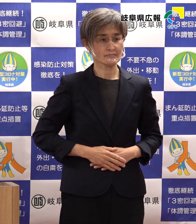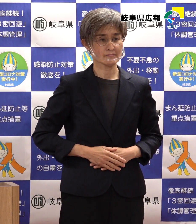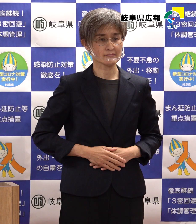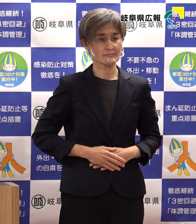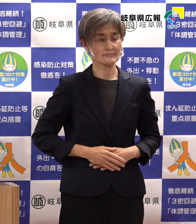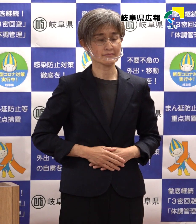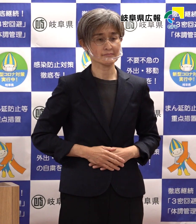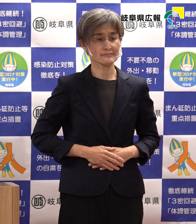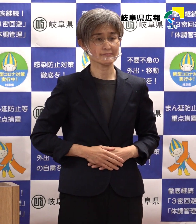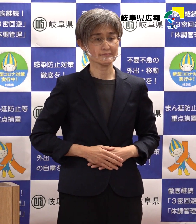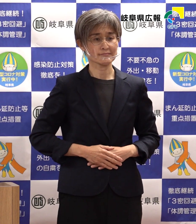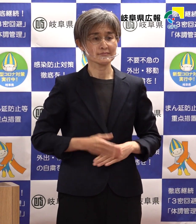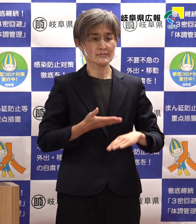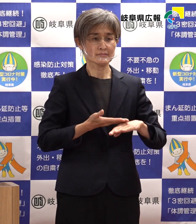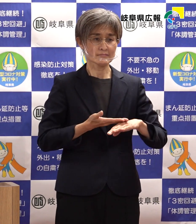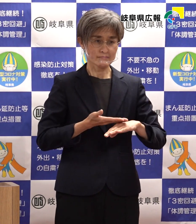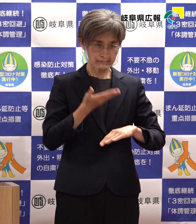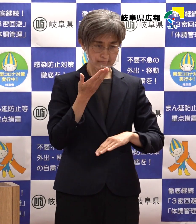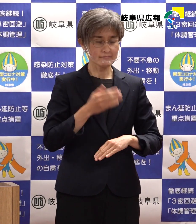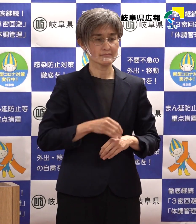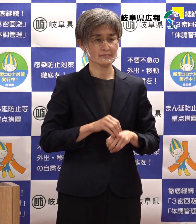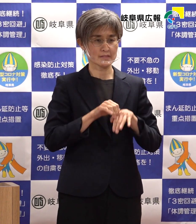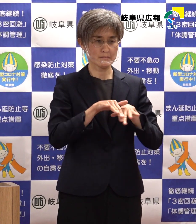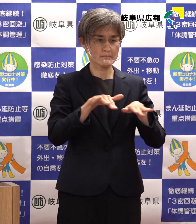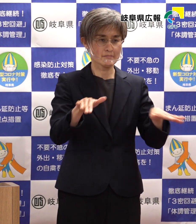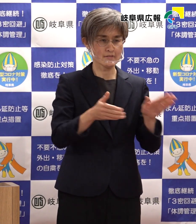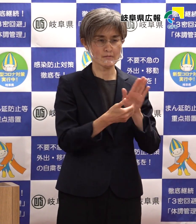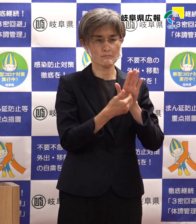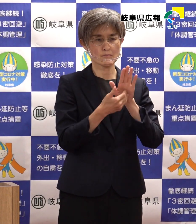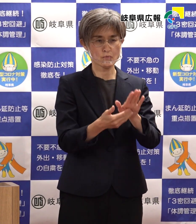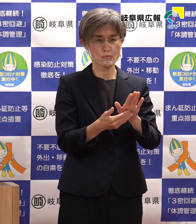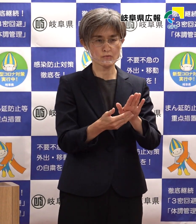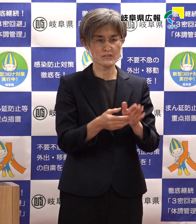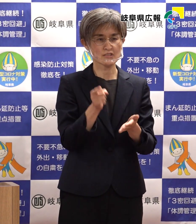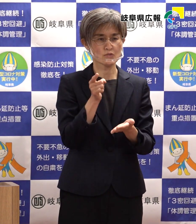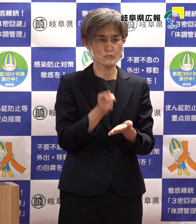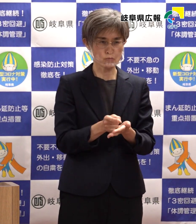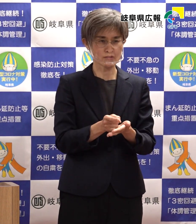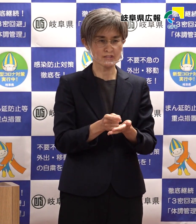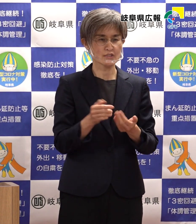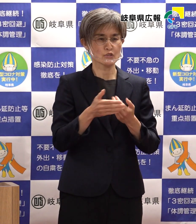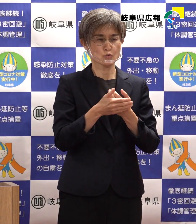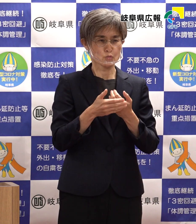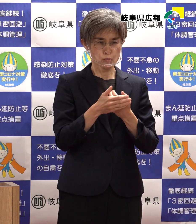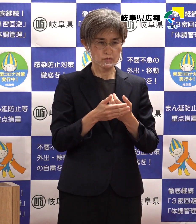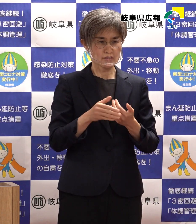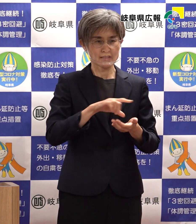内容で、このまん延防止等重点措置区域として、